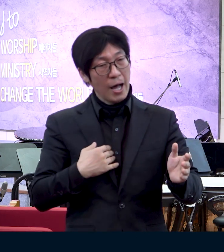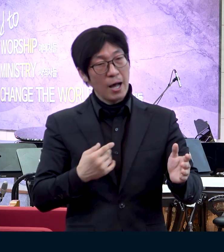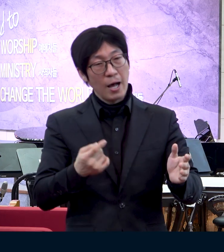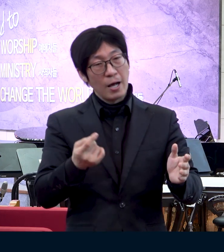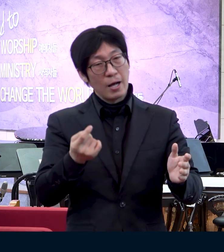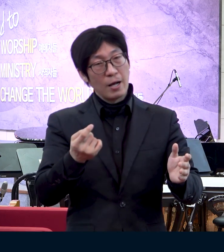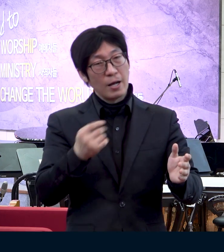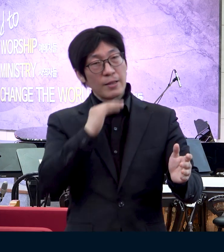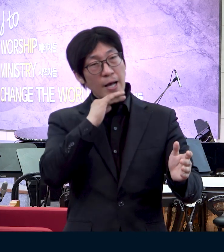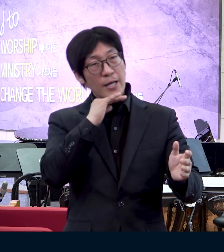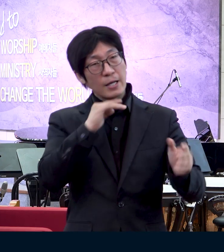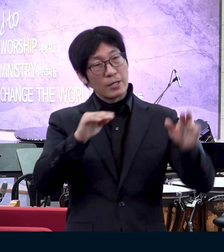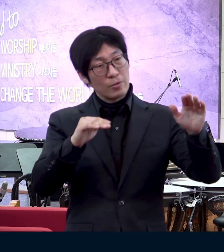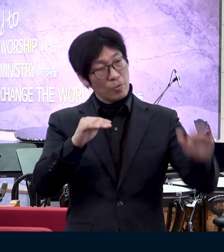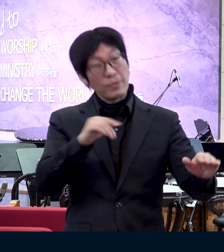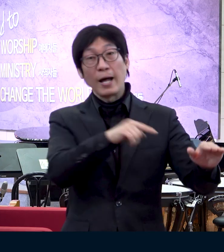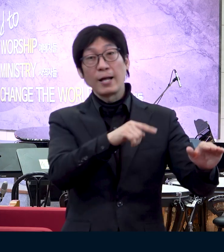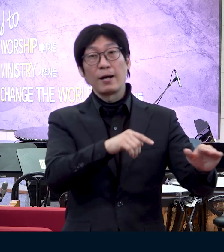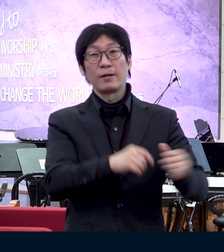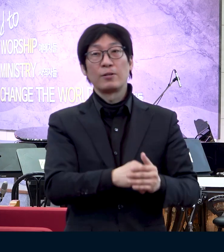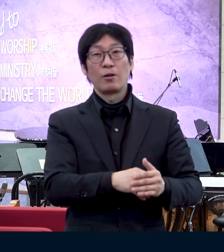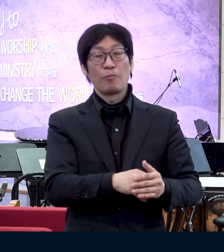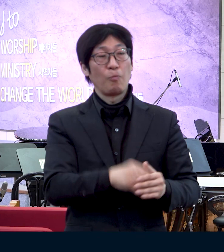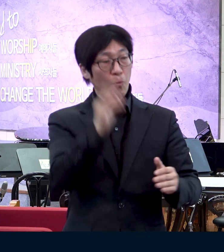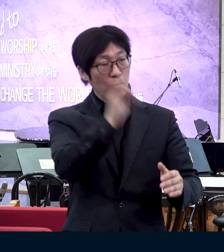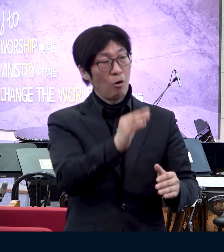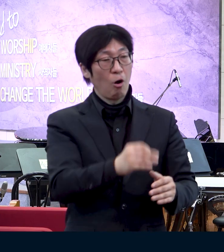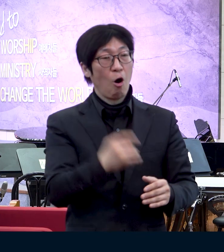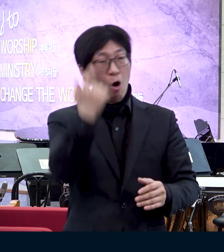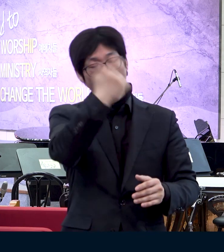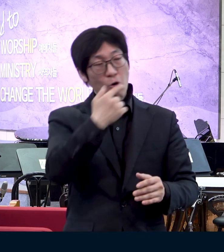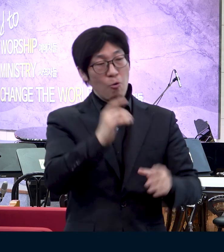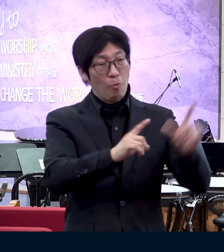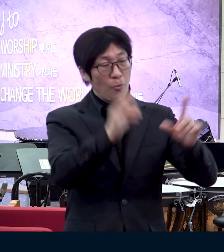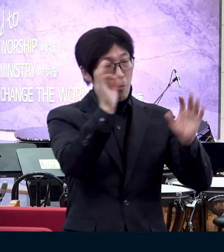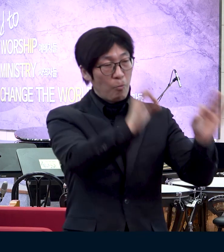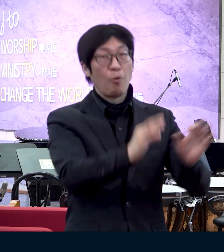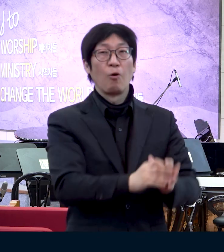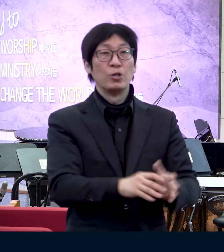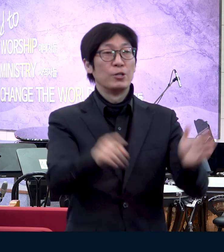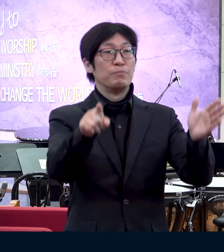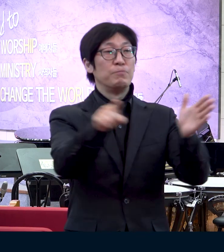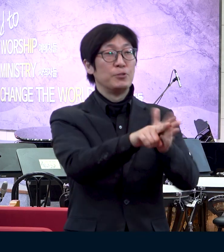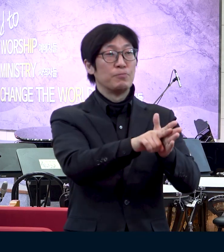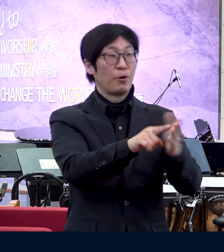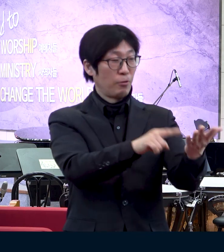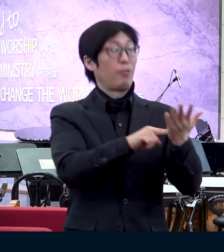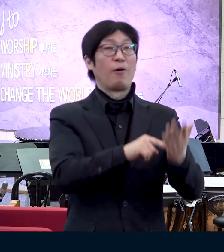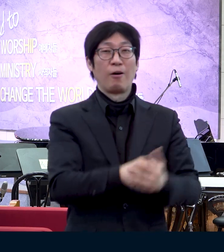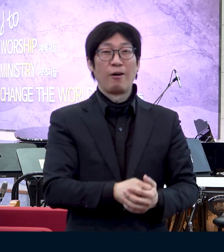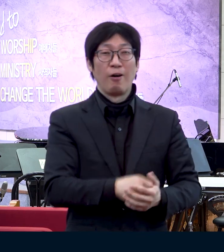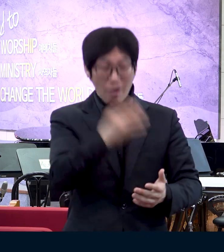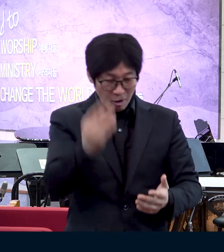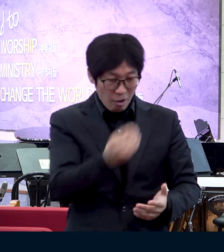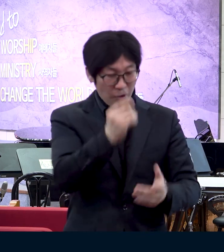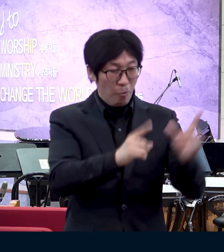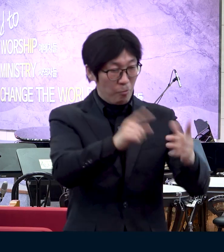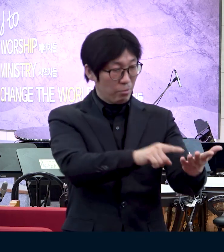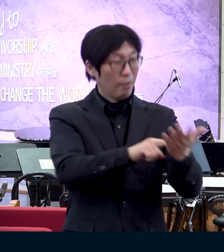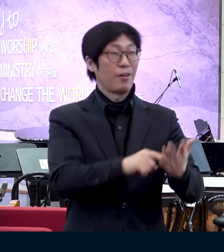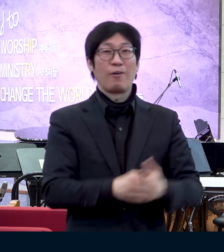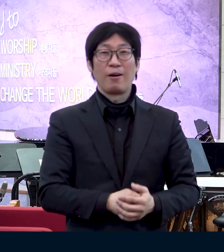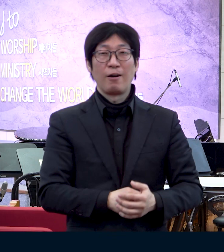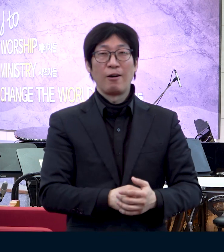조금 나이가 아래인 목사님인데도 너무 귀하시더라고요. 그냥 얼굴에 신실 이렇게 써 있어요. 경건 막